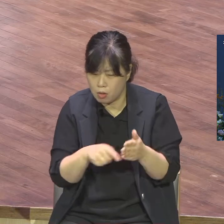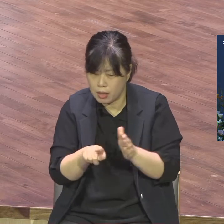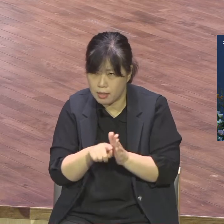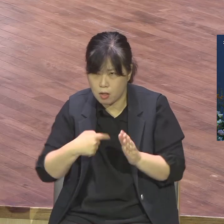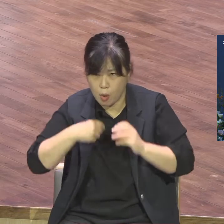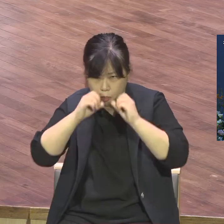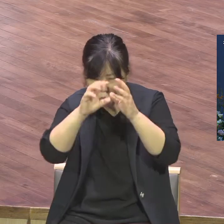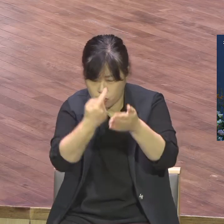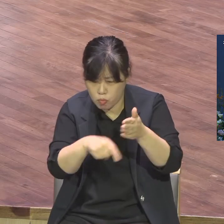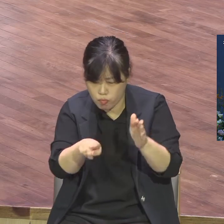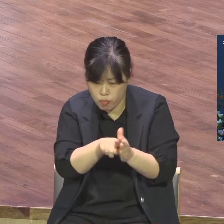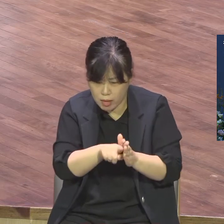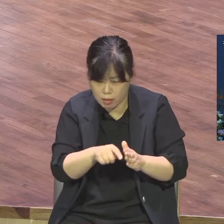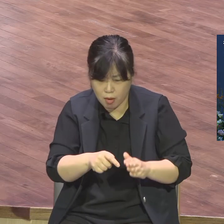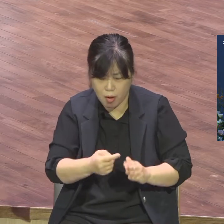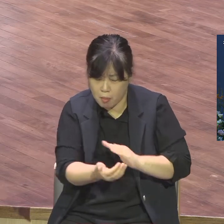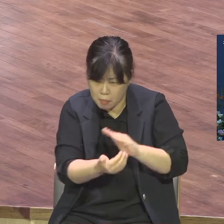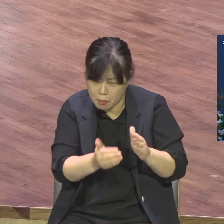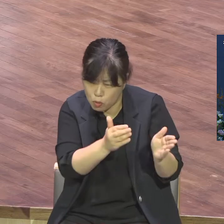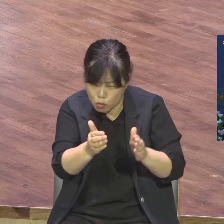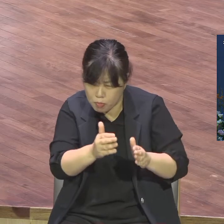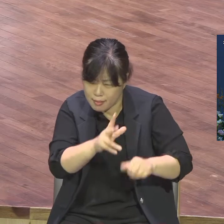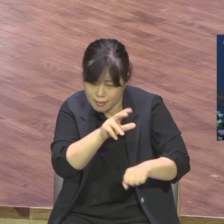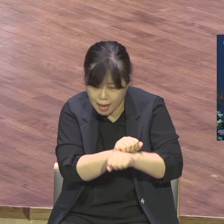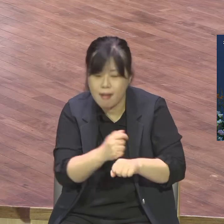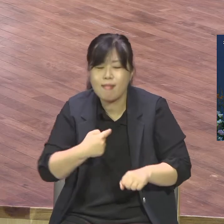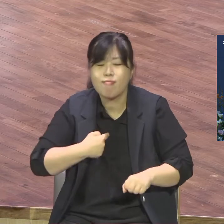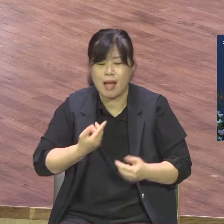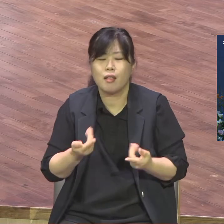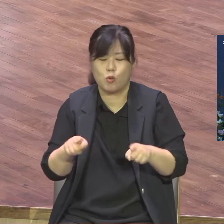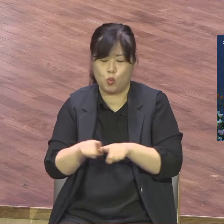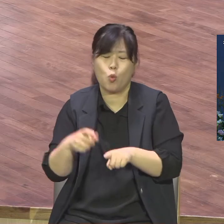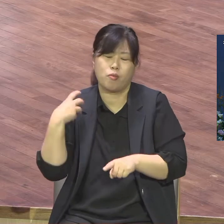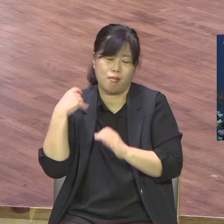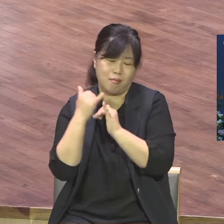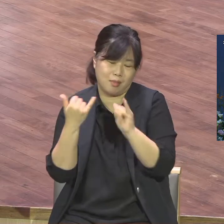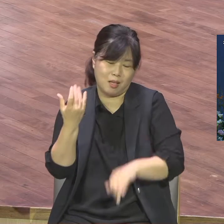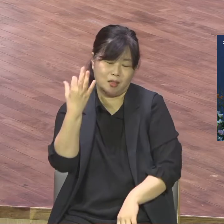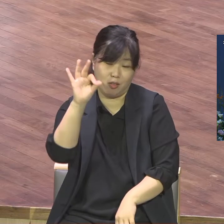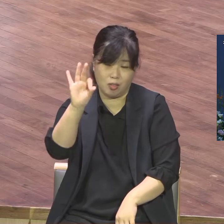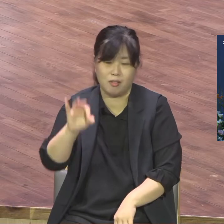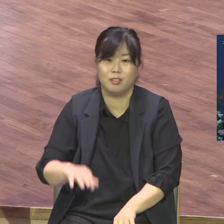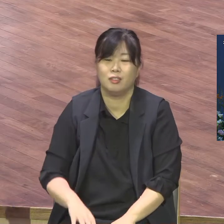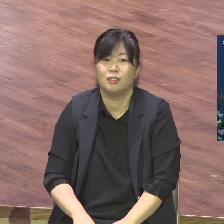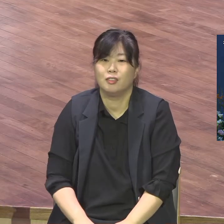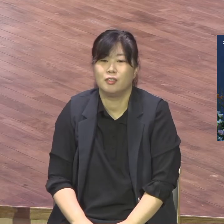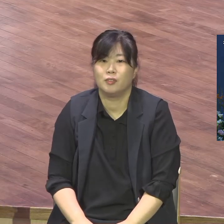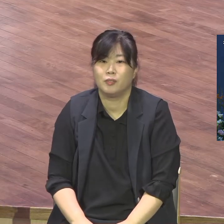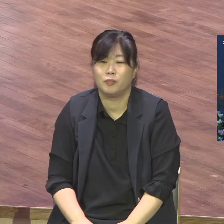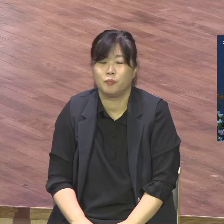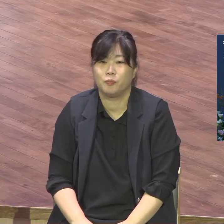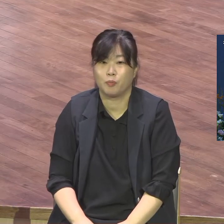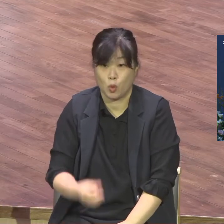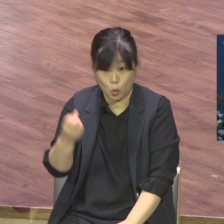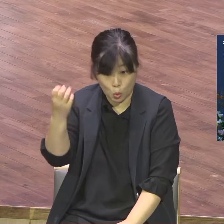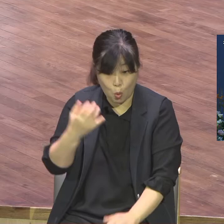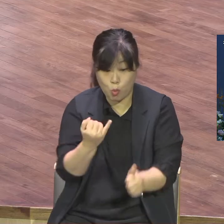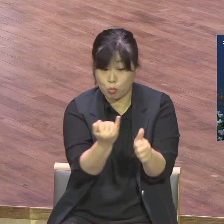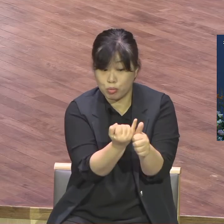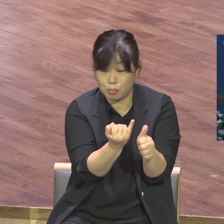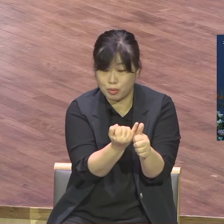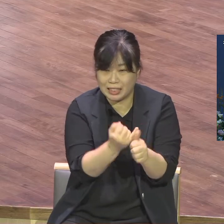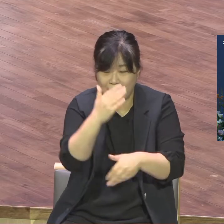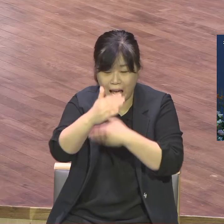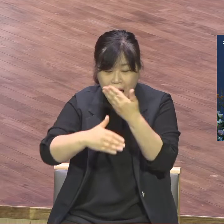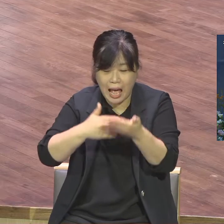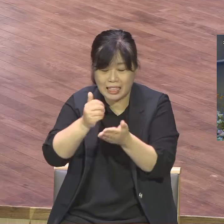거예요. 사도행전 18장 14절 이하에 보면요. 에베소에서 언변이 좋고 성경 능통했다. 아블로라는 모르지만